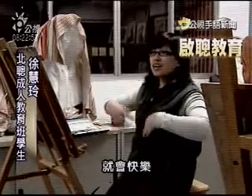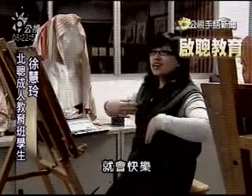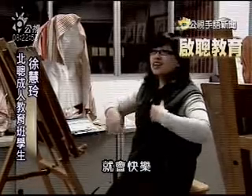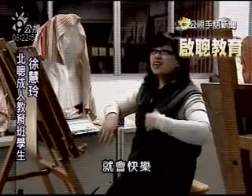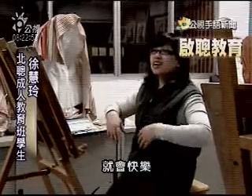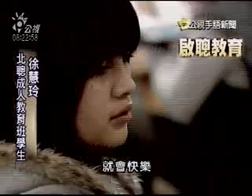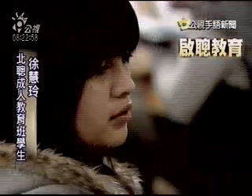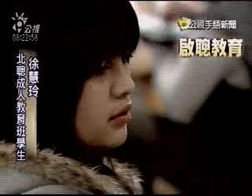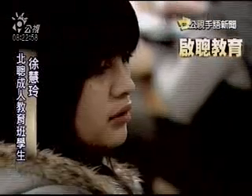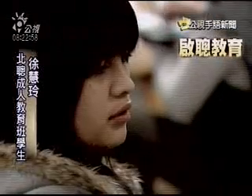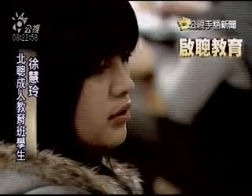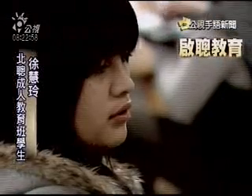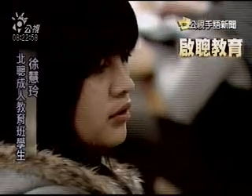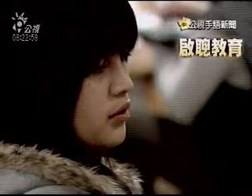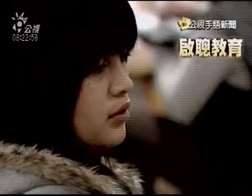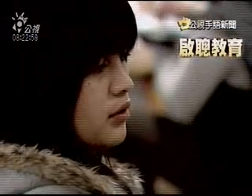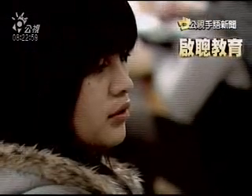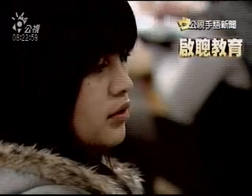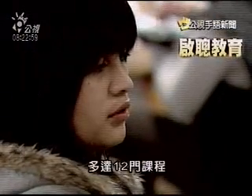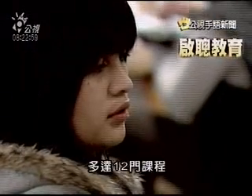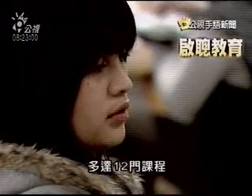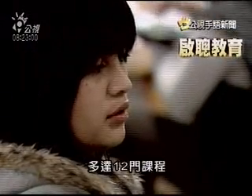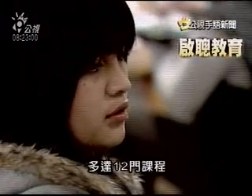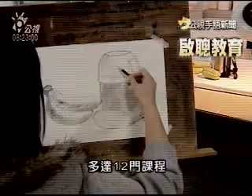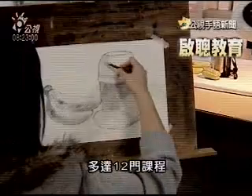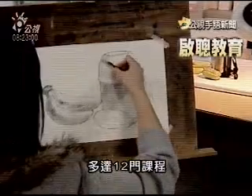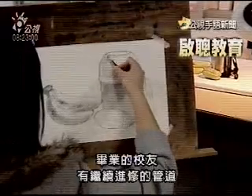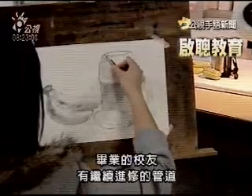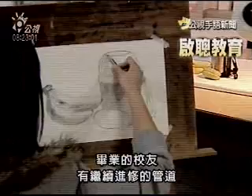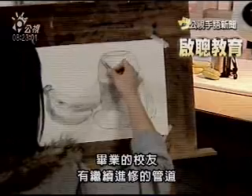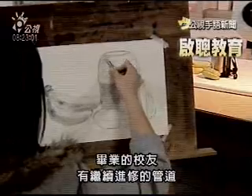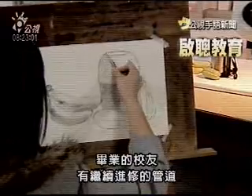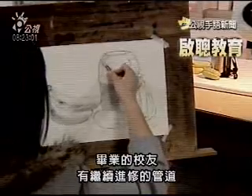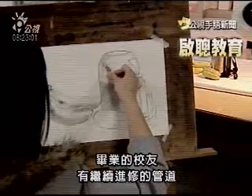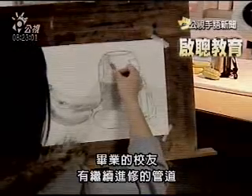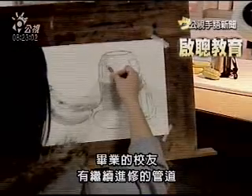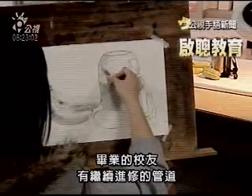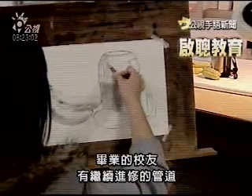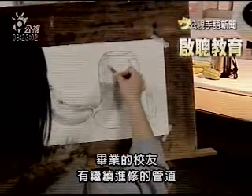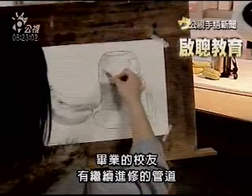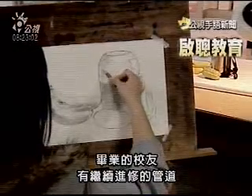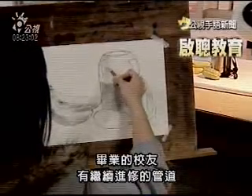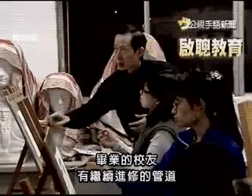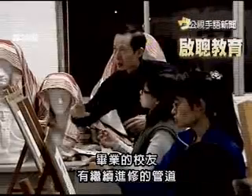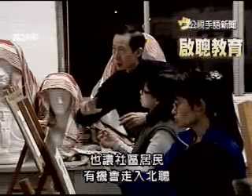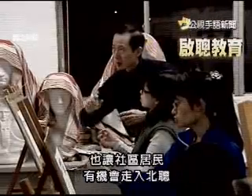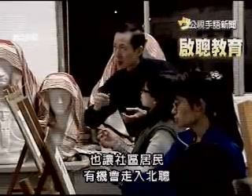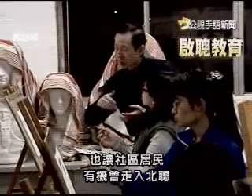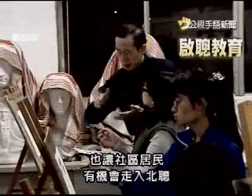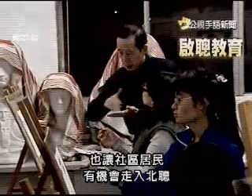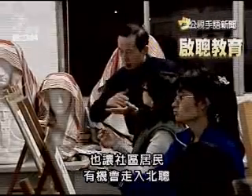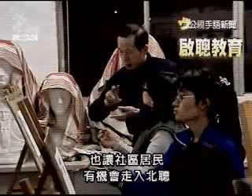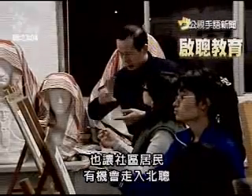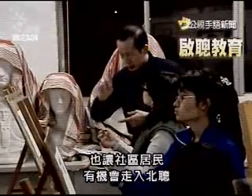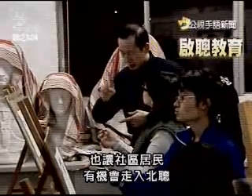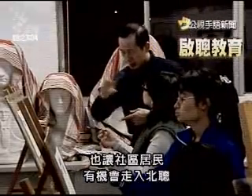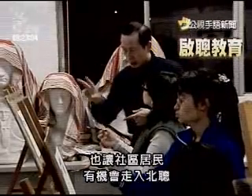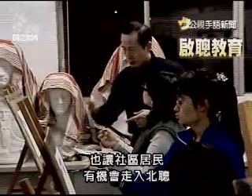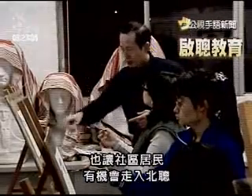乐。 多达12门课程，毕业的校友有继续进修的管道，也让社区居民有机会走入北